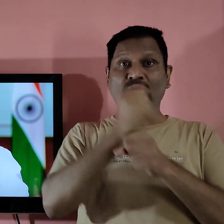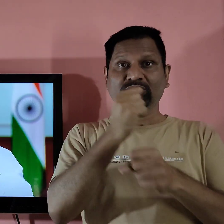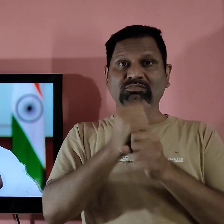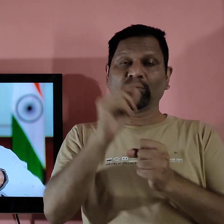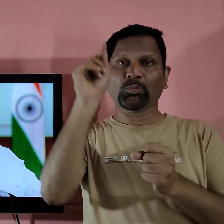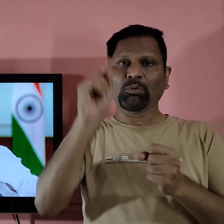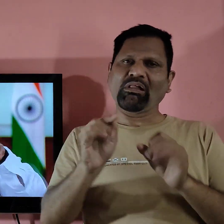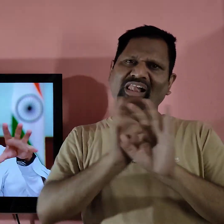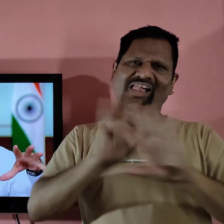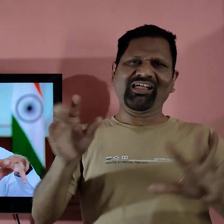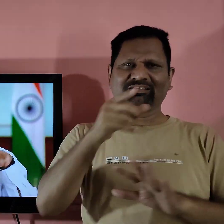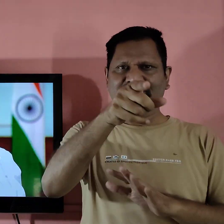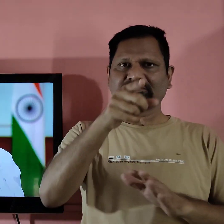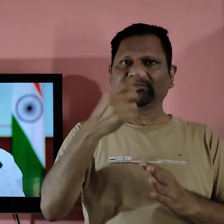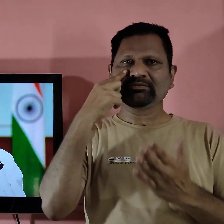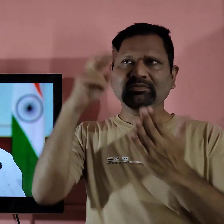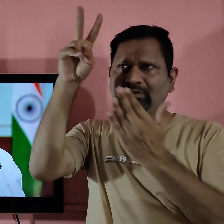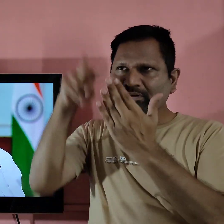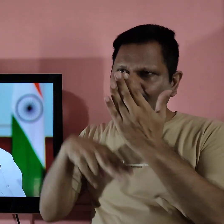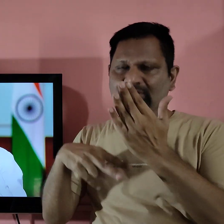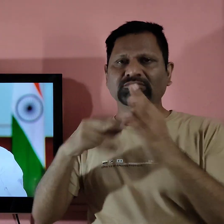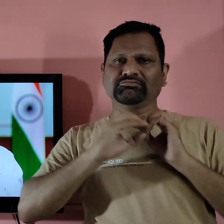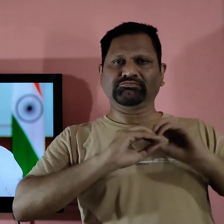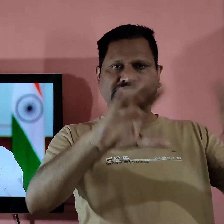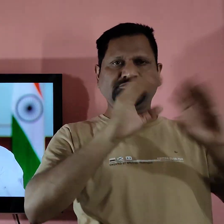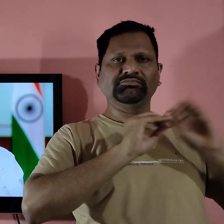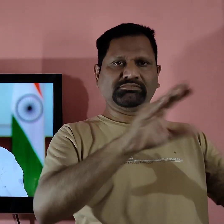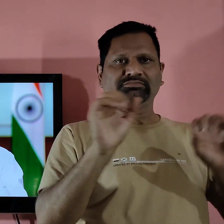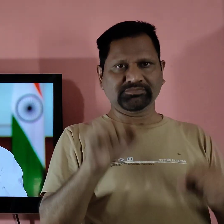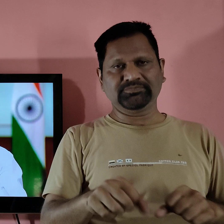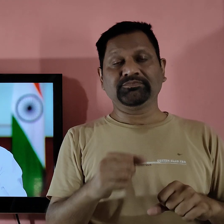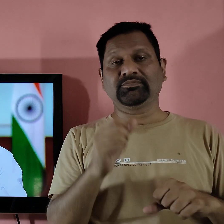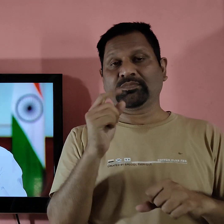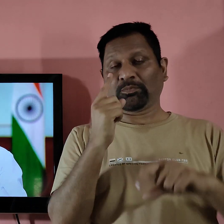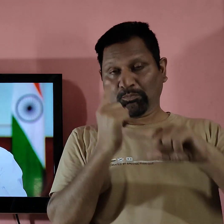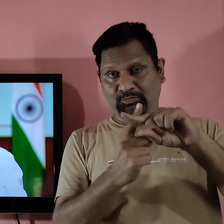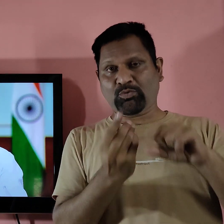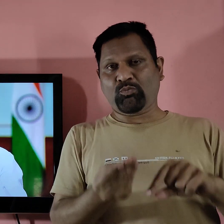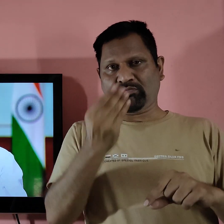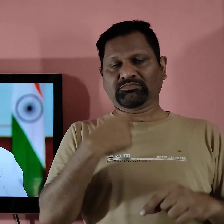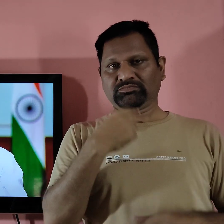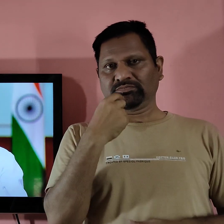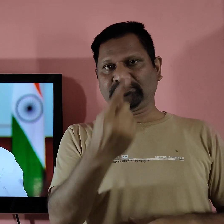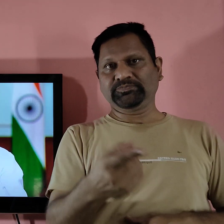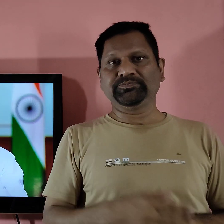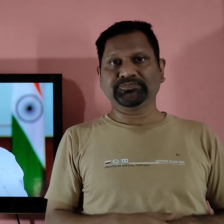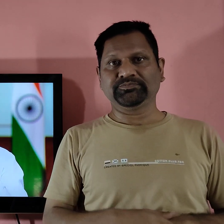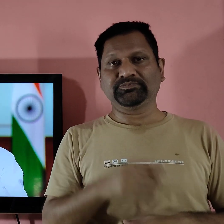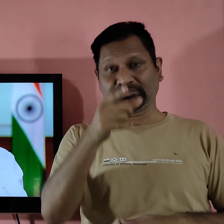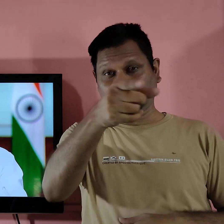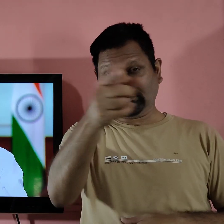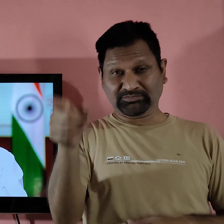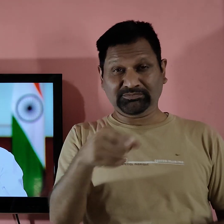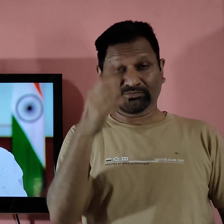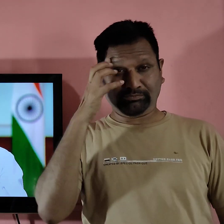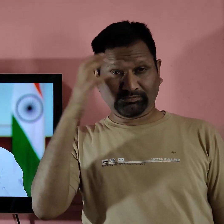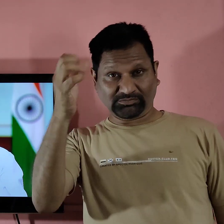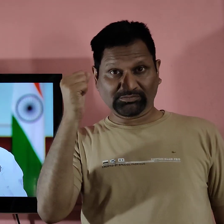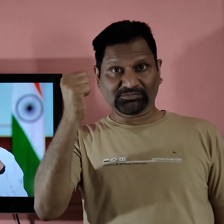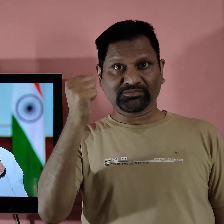चीजें हैं, अपने गांव में उसका उपयोग करें। एक और बात जिस पर आप सभी को बहुत ध्यान देना